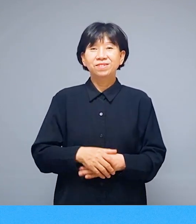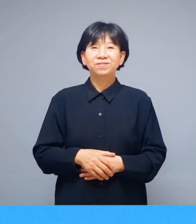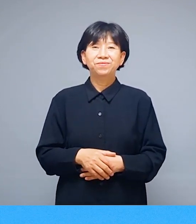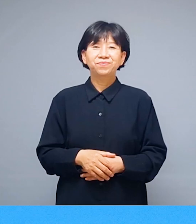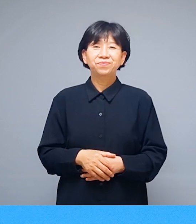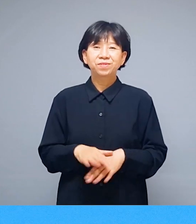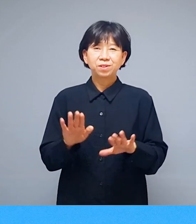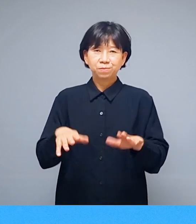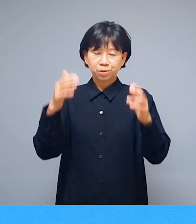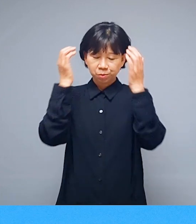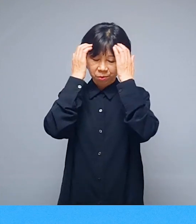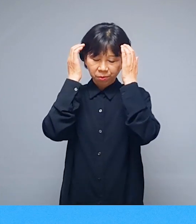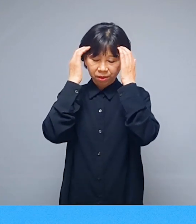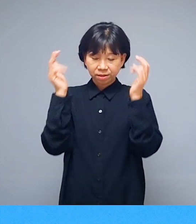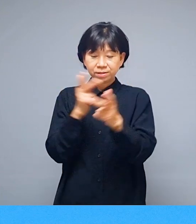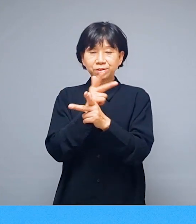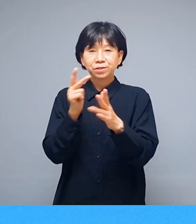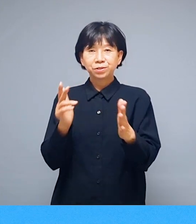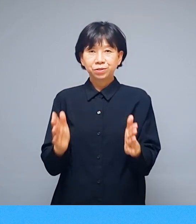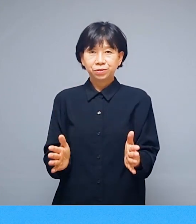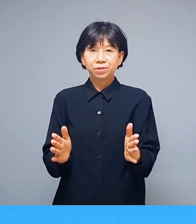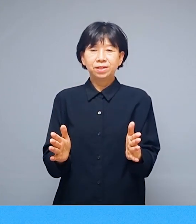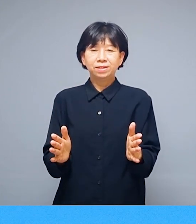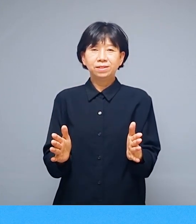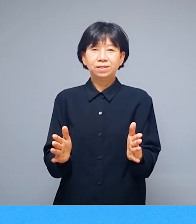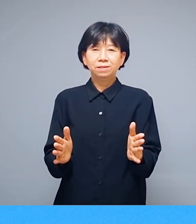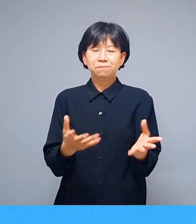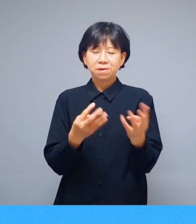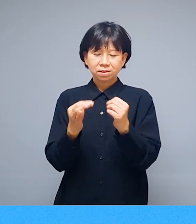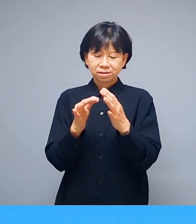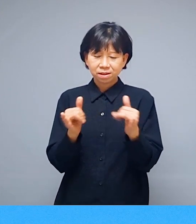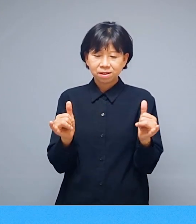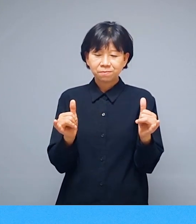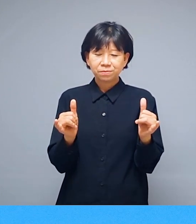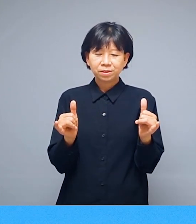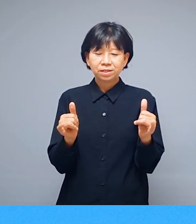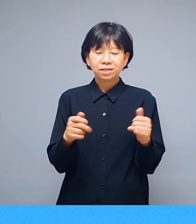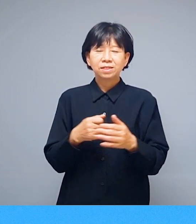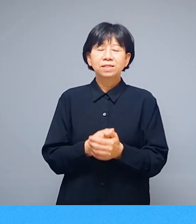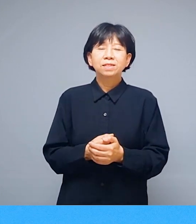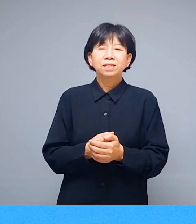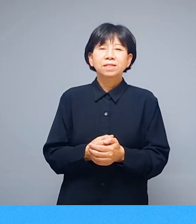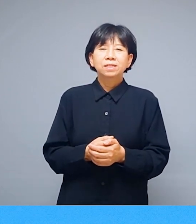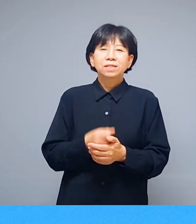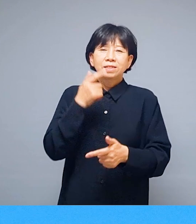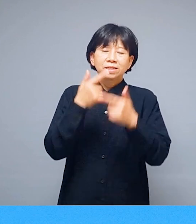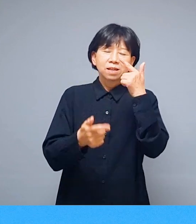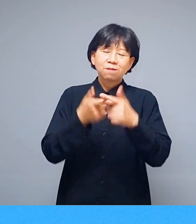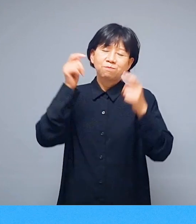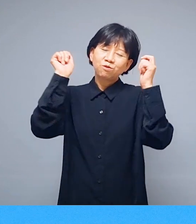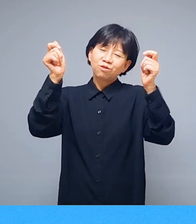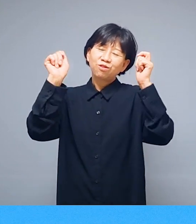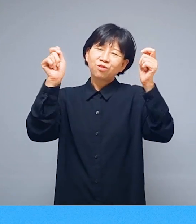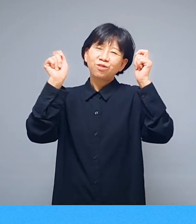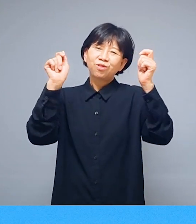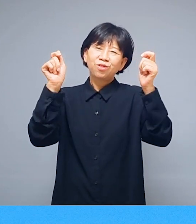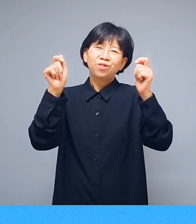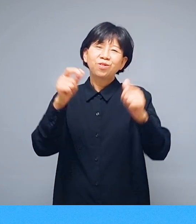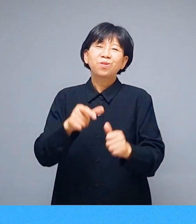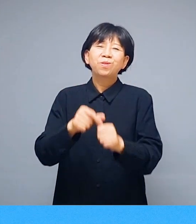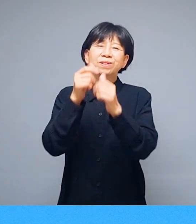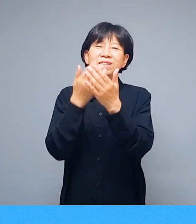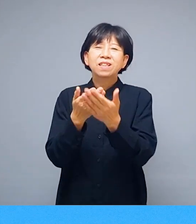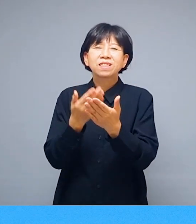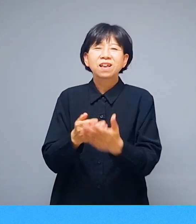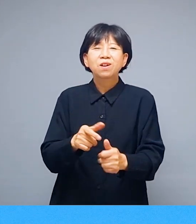이번 주 고난주간입니다. 많은 이들이 종려나무 가지를 흔들며 호산나를 외쳐댔어요.